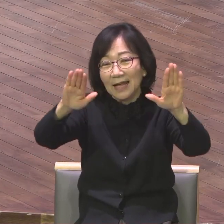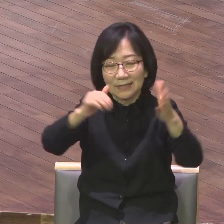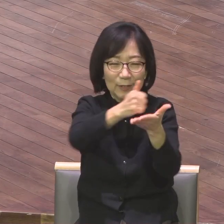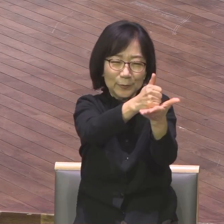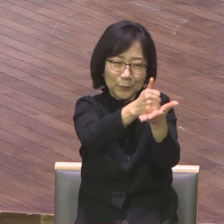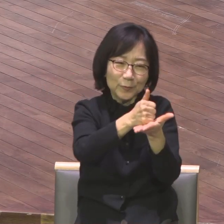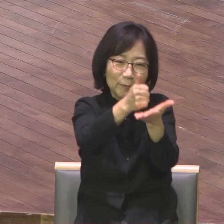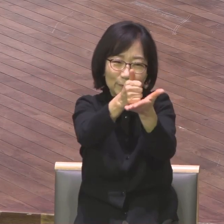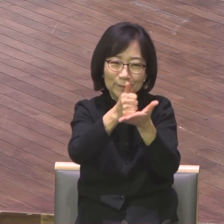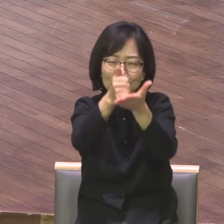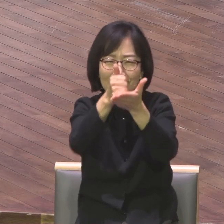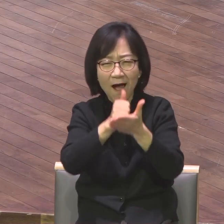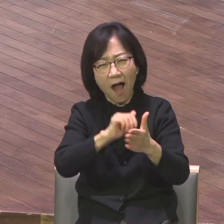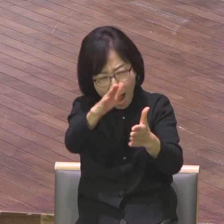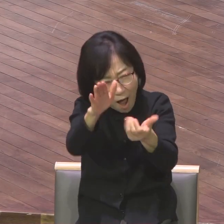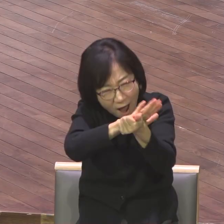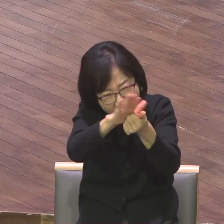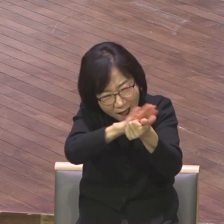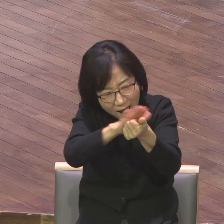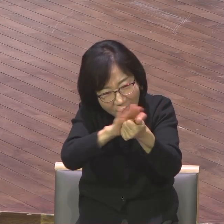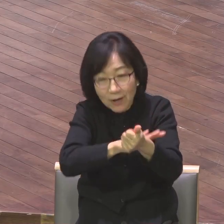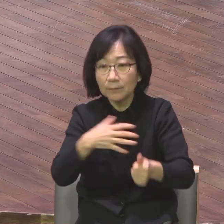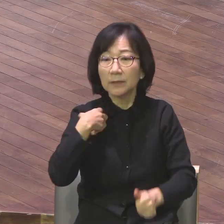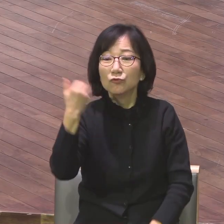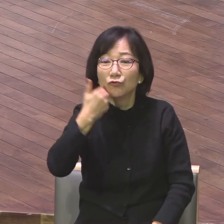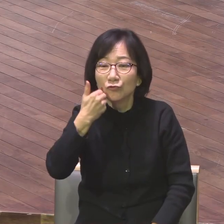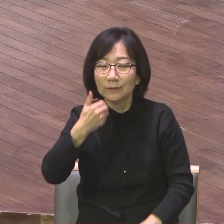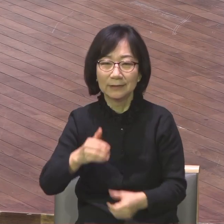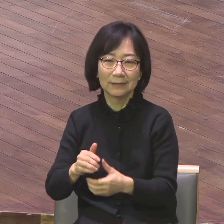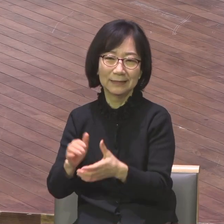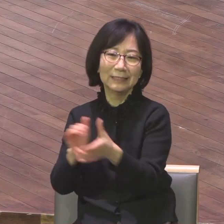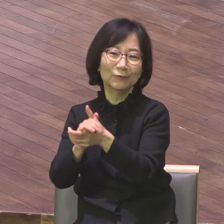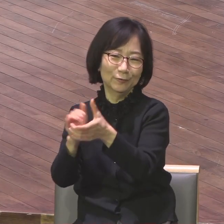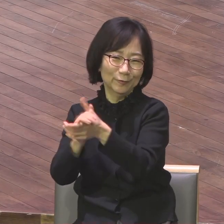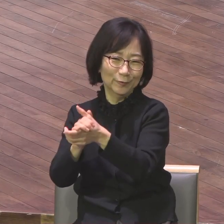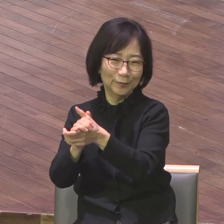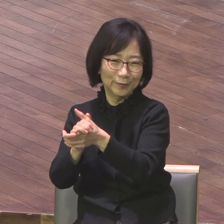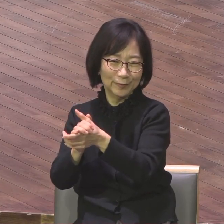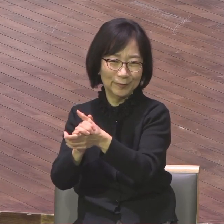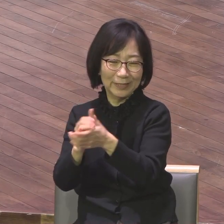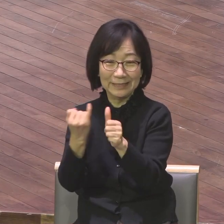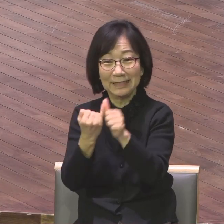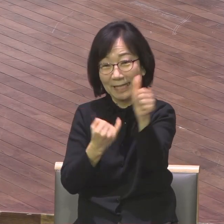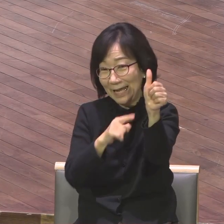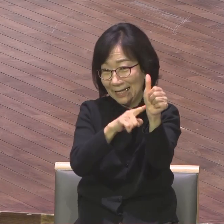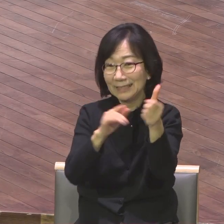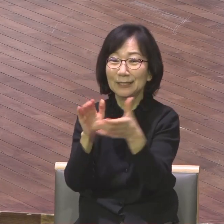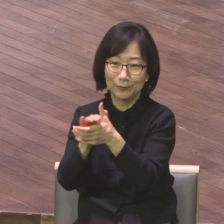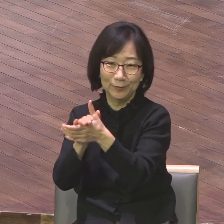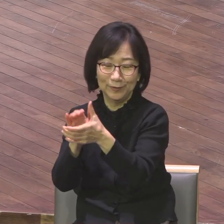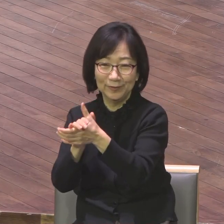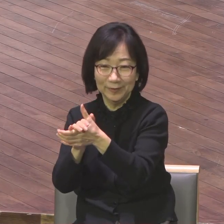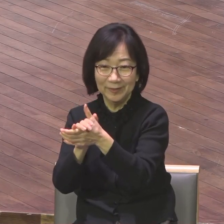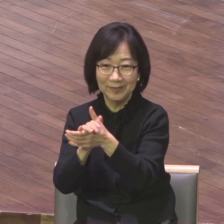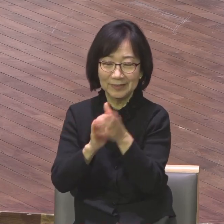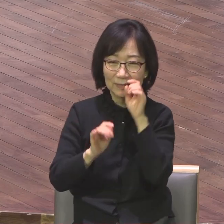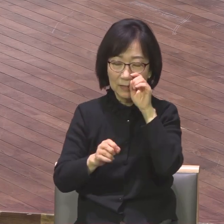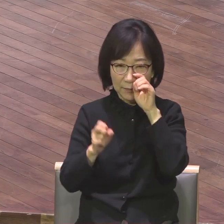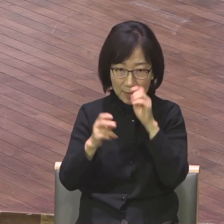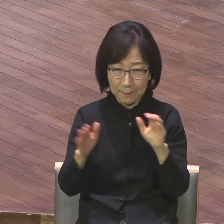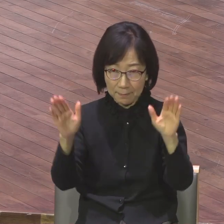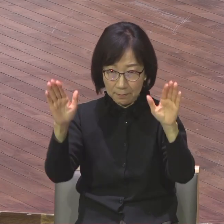친구가 맞이합니다. 낮에 찾아오는 하객들은 그렇게 대접을 한다서 대접을 하고, 밤이 깊어서 신랑이